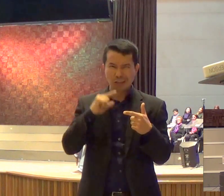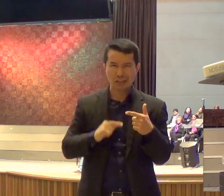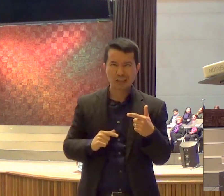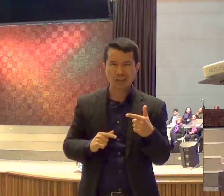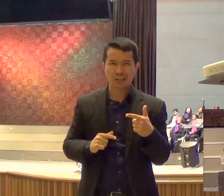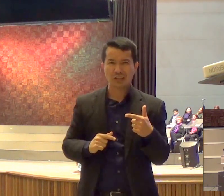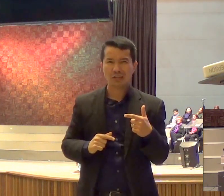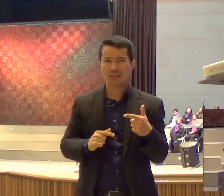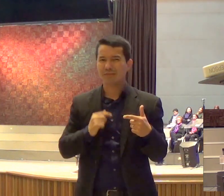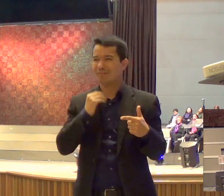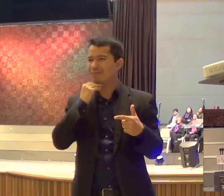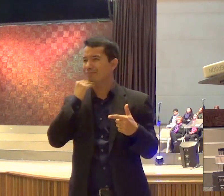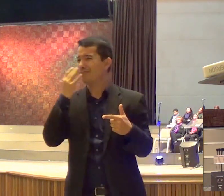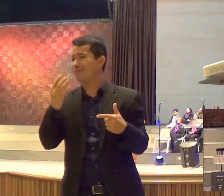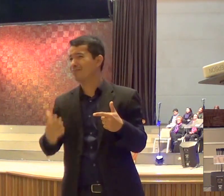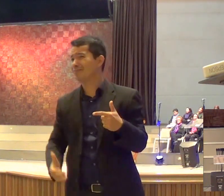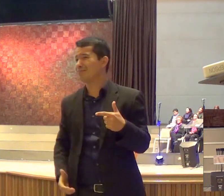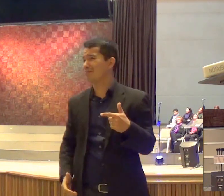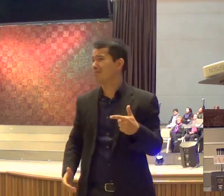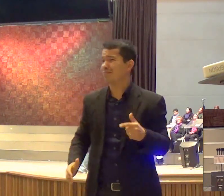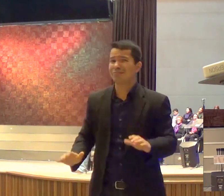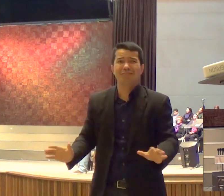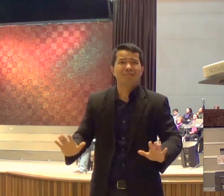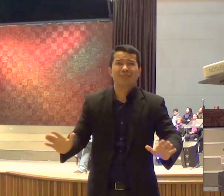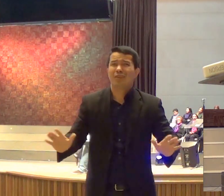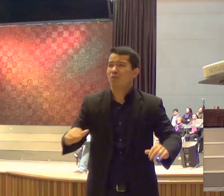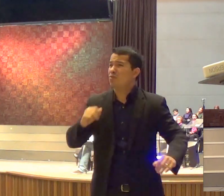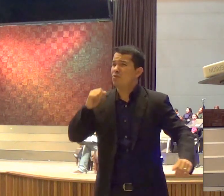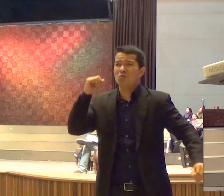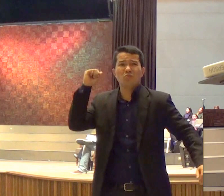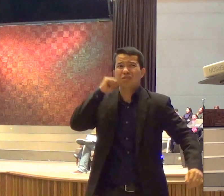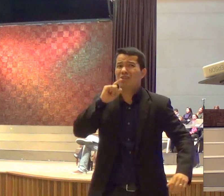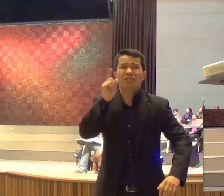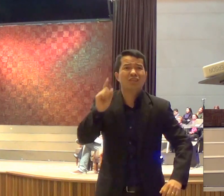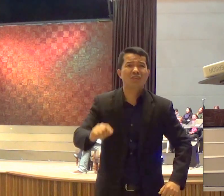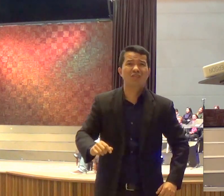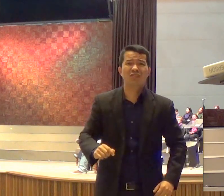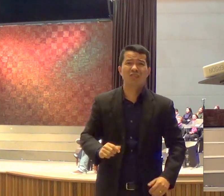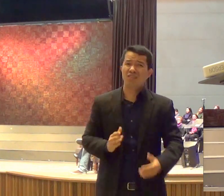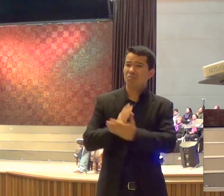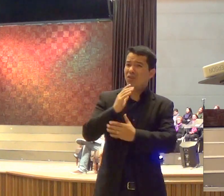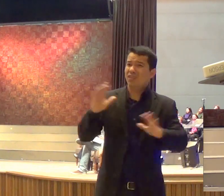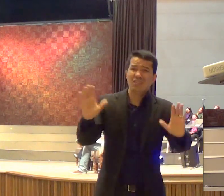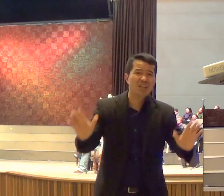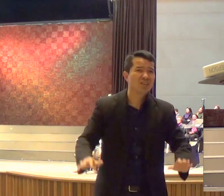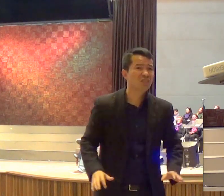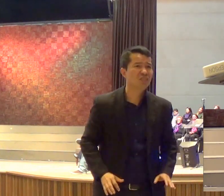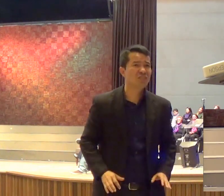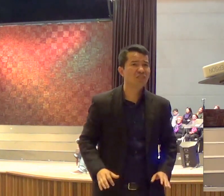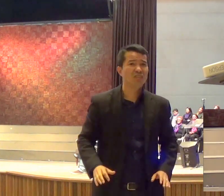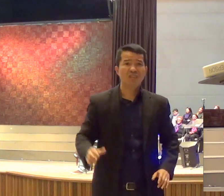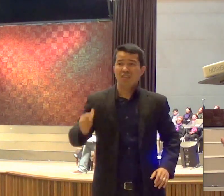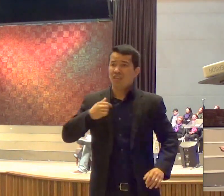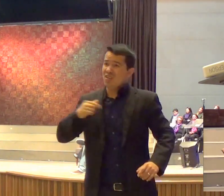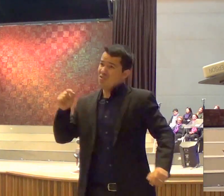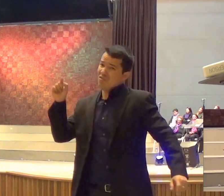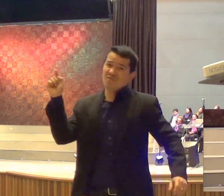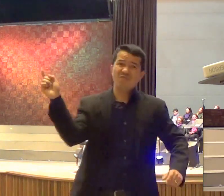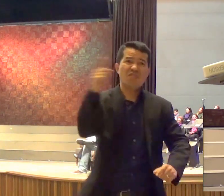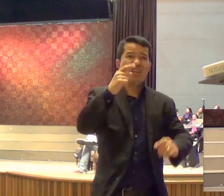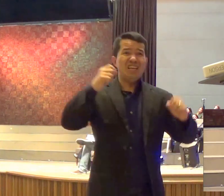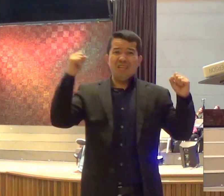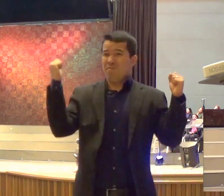quando na verdade o que soluciona o problema da gente não é aquilo que eu sei ou aquilo que eu posso fazer por